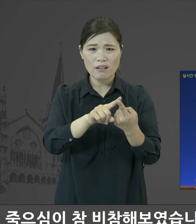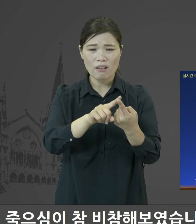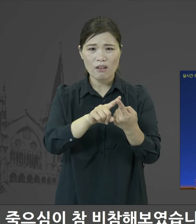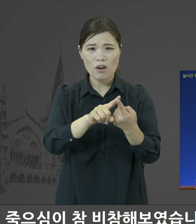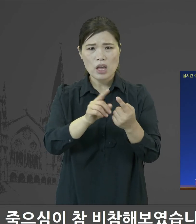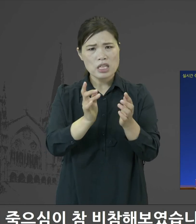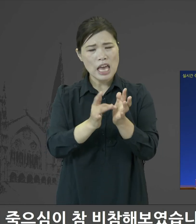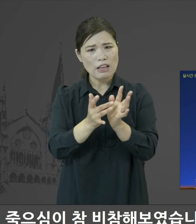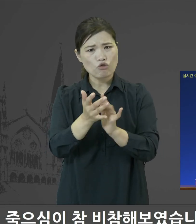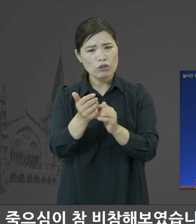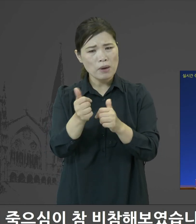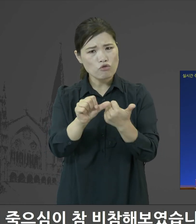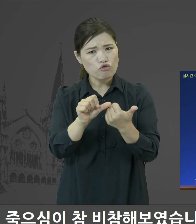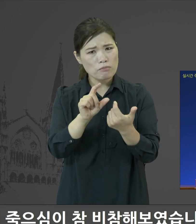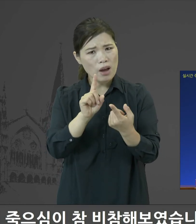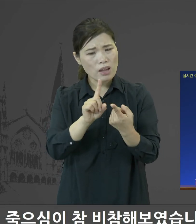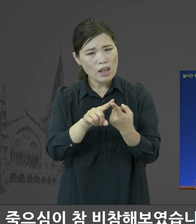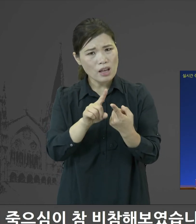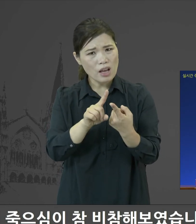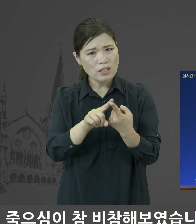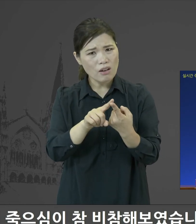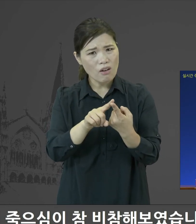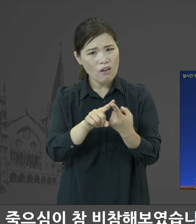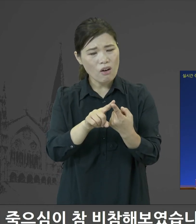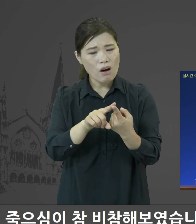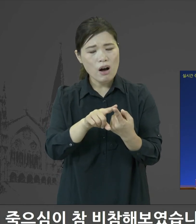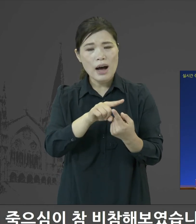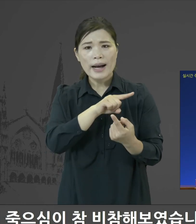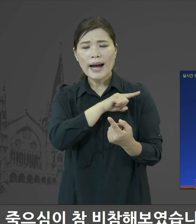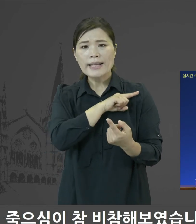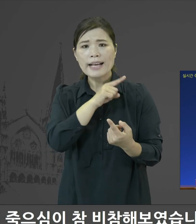예수님의 죽음을 가장 멋진